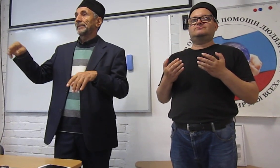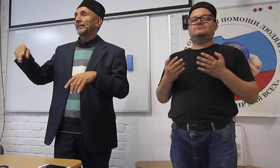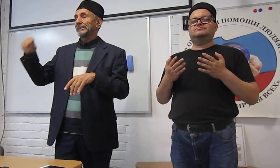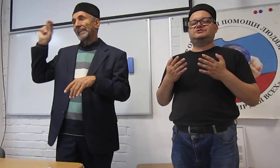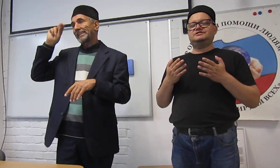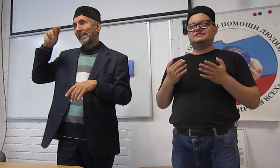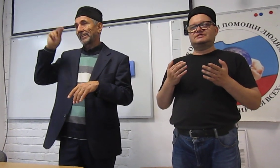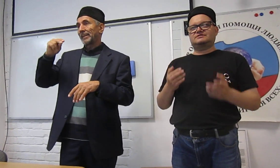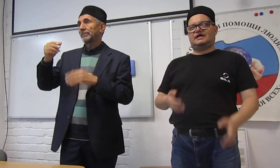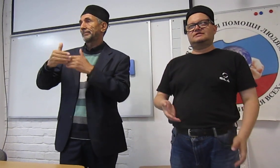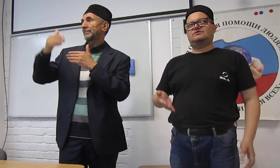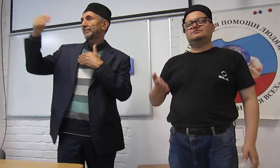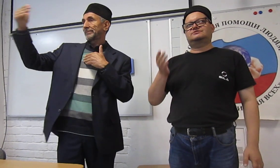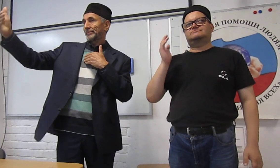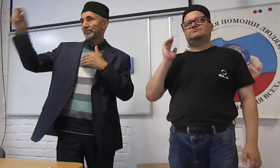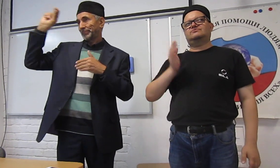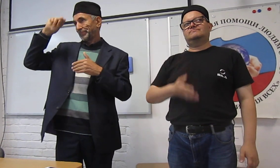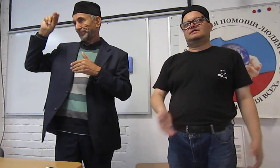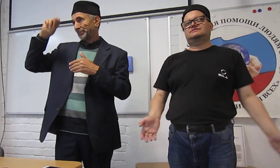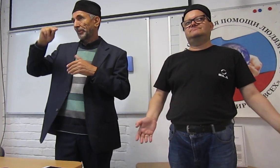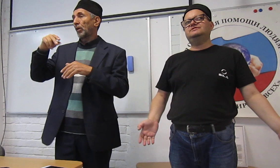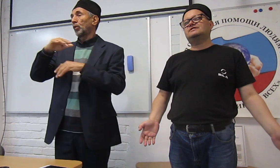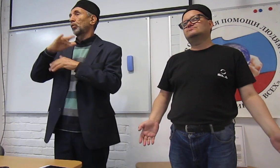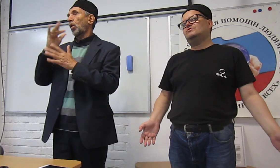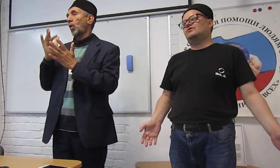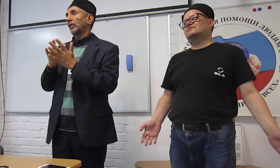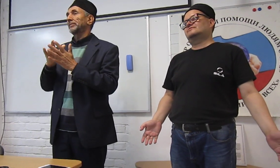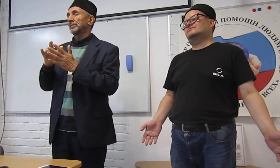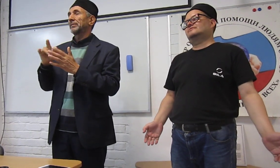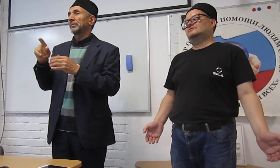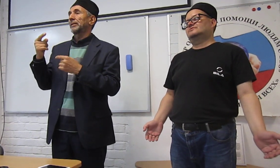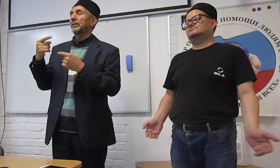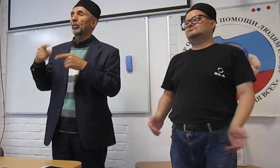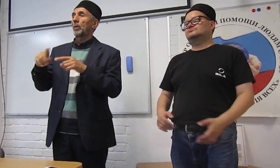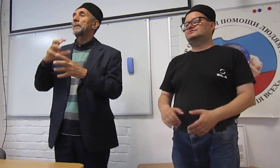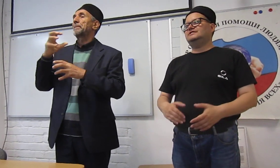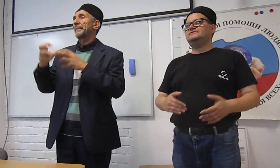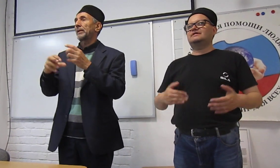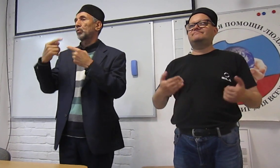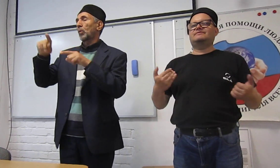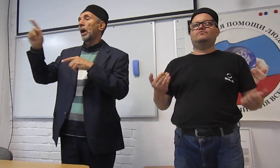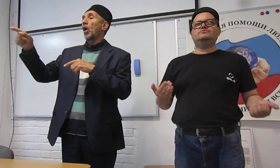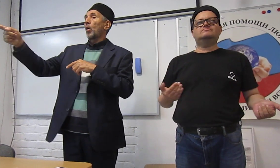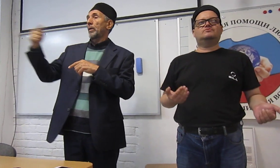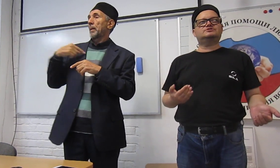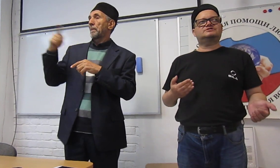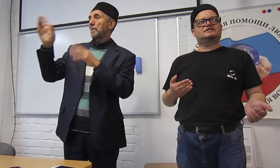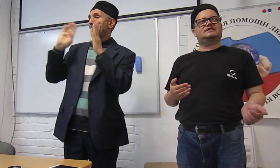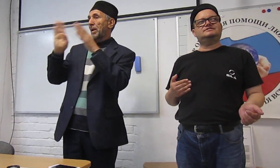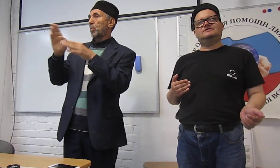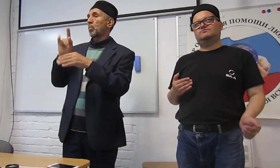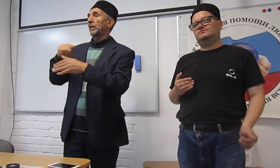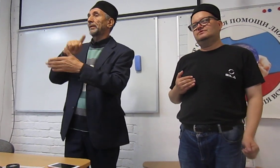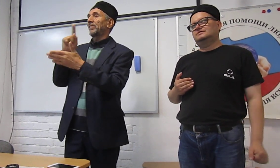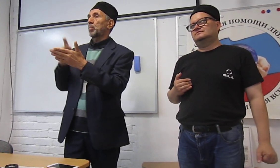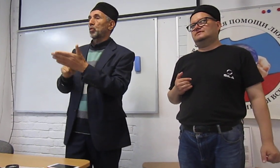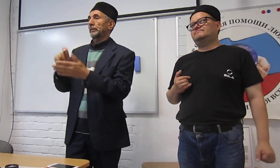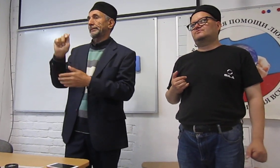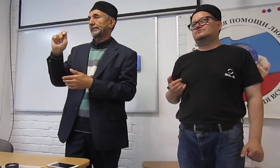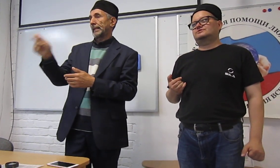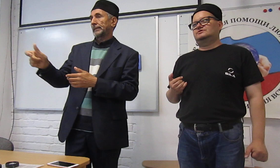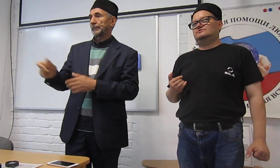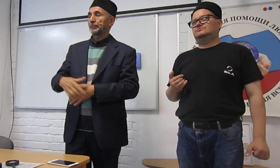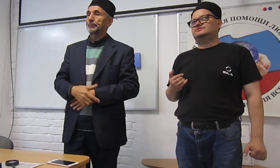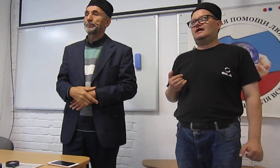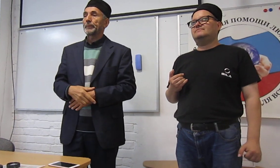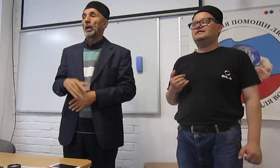чтобы учитель, да, находится в другом конце мира, но ты напрямую можешь задать ему